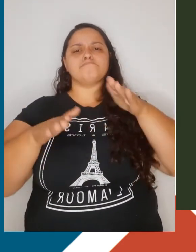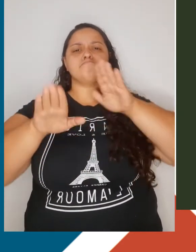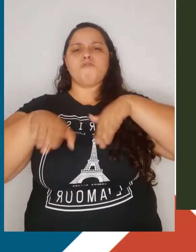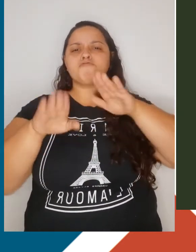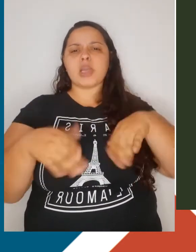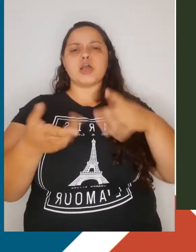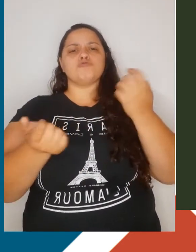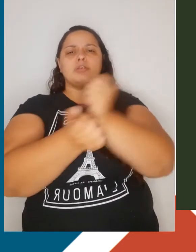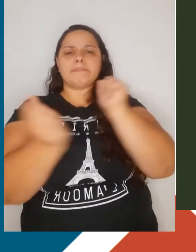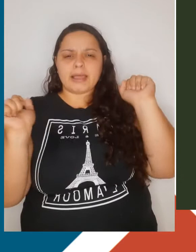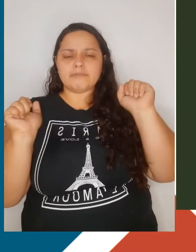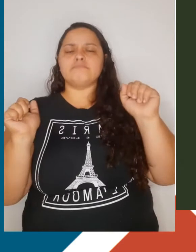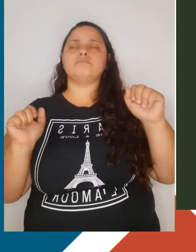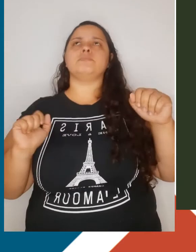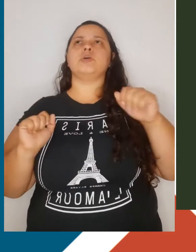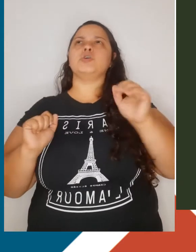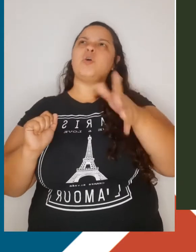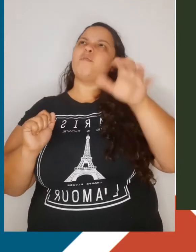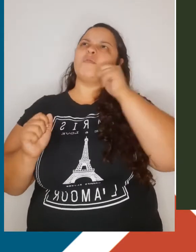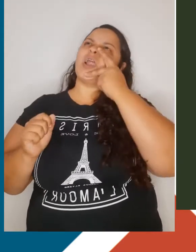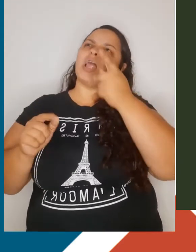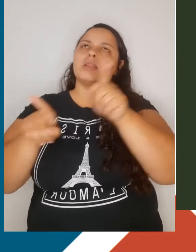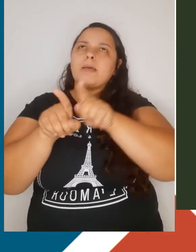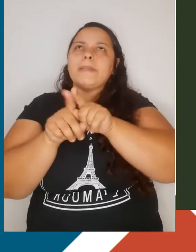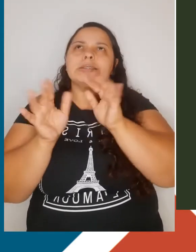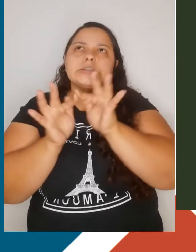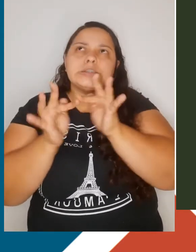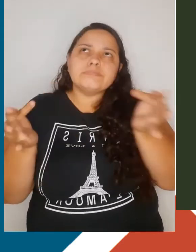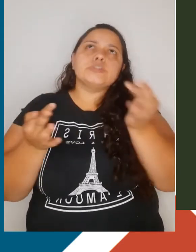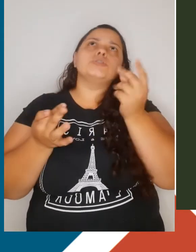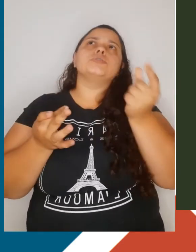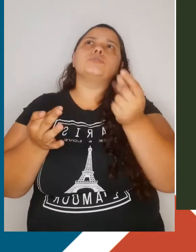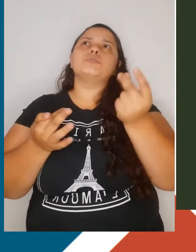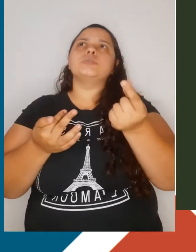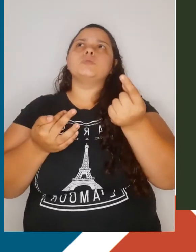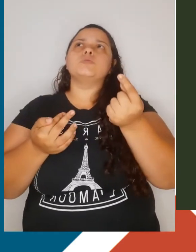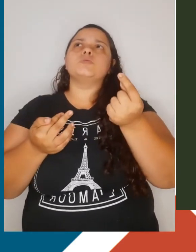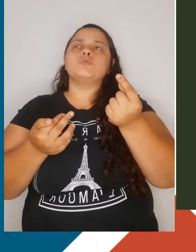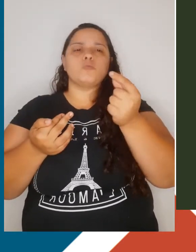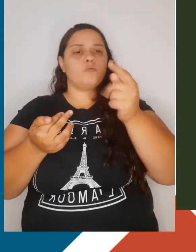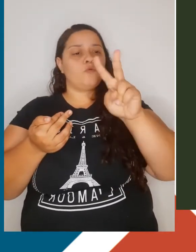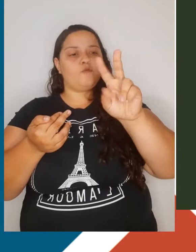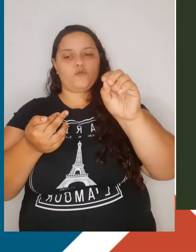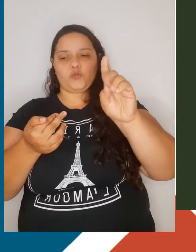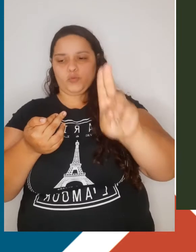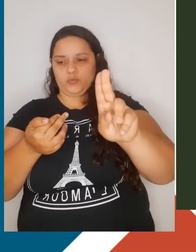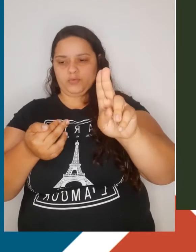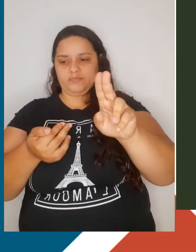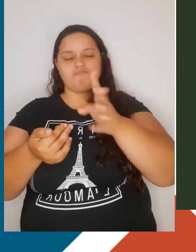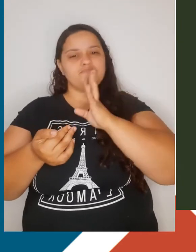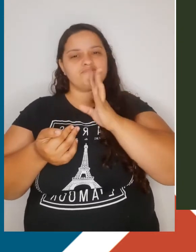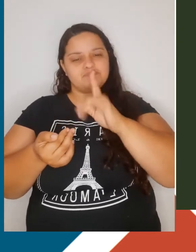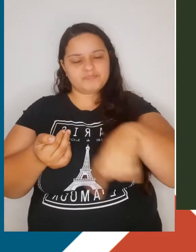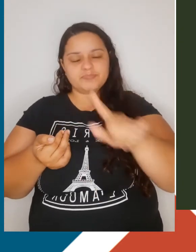movimentações libertárias. Vocês provavelmente já ouviram falar, talvez até de forma simplista e pejorativa, sobre o